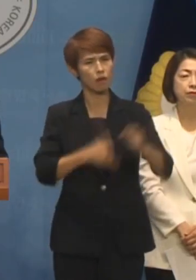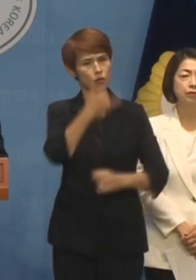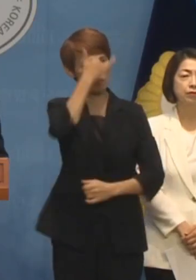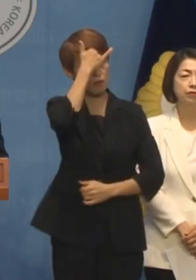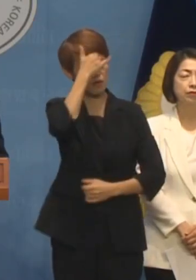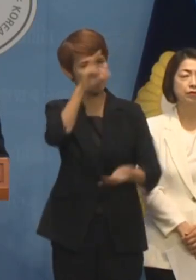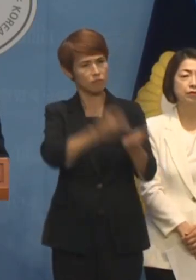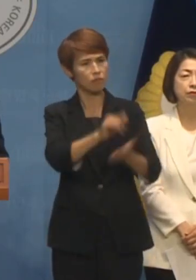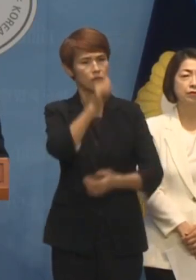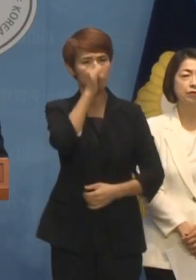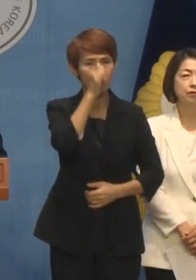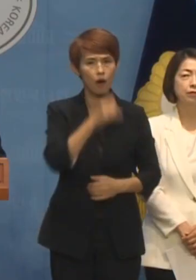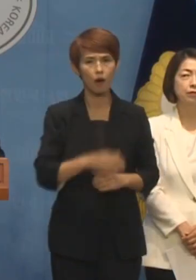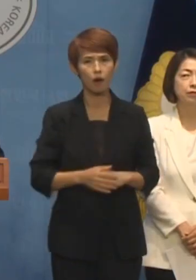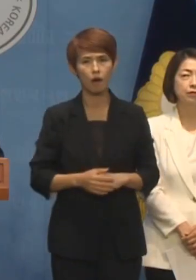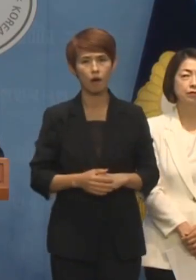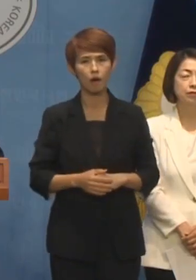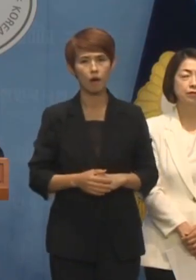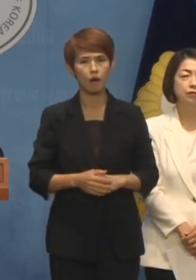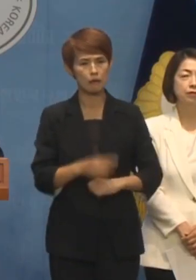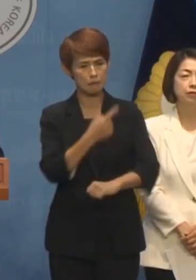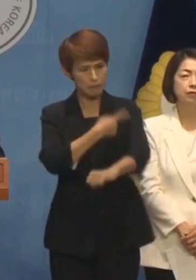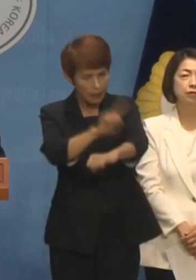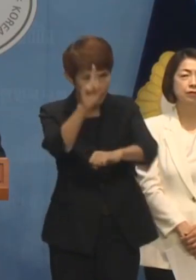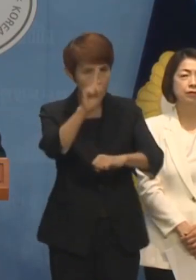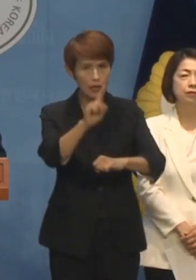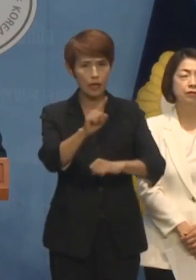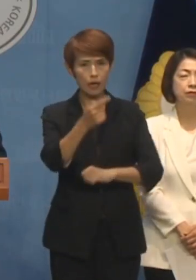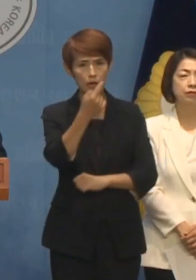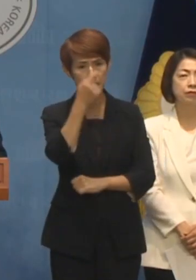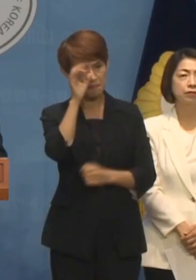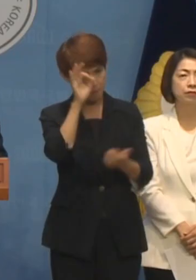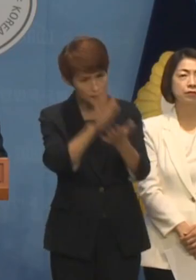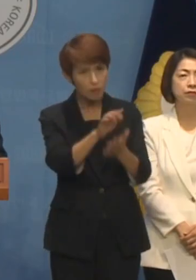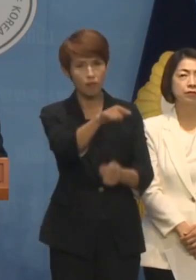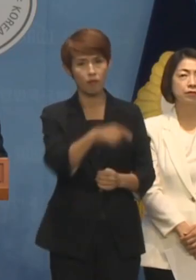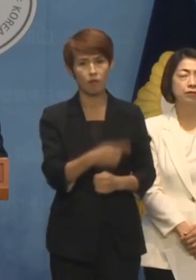도덕성에 결정적인 하자가 있음을 확인했습니다.